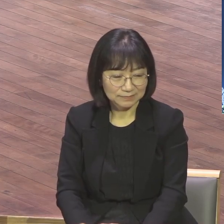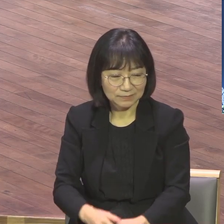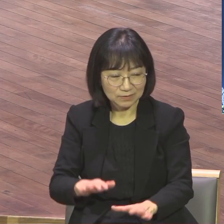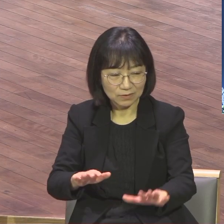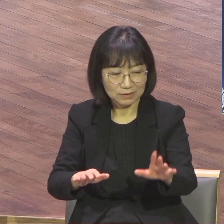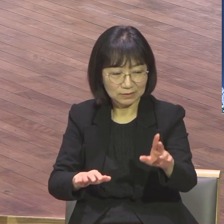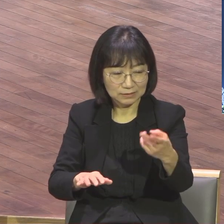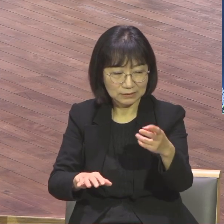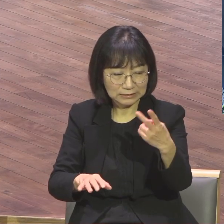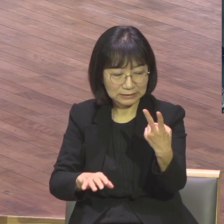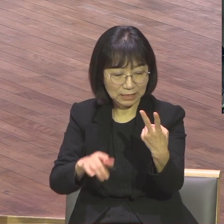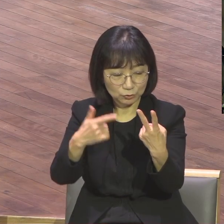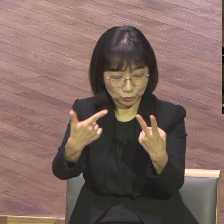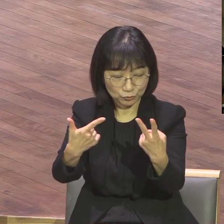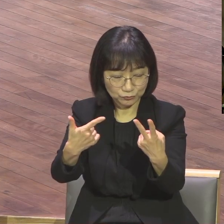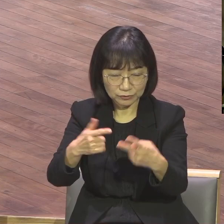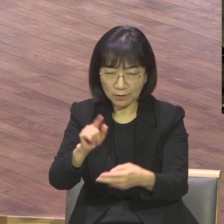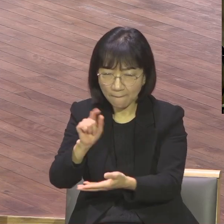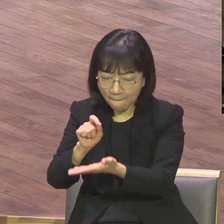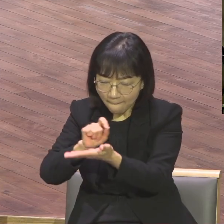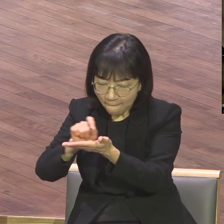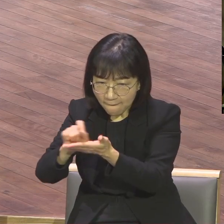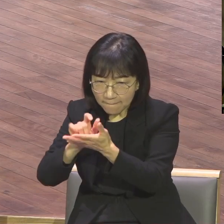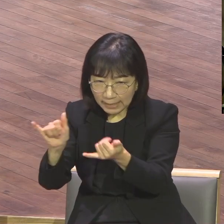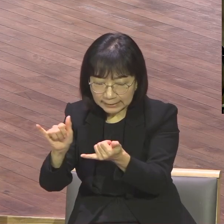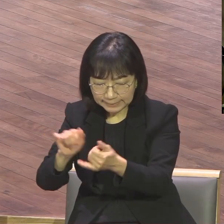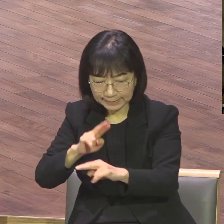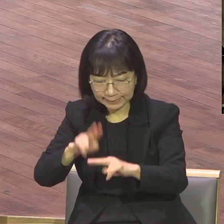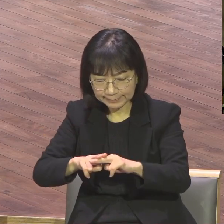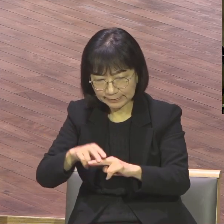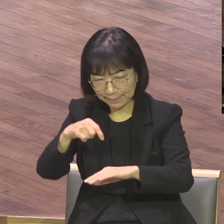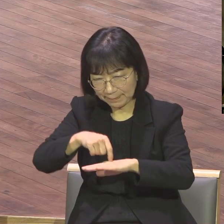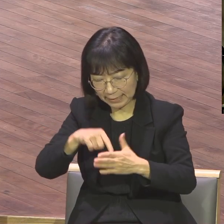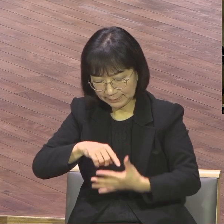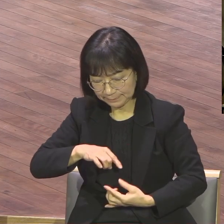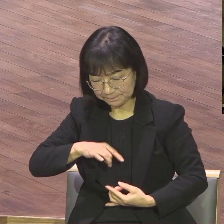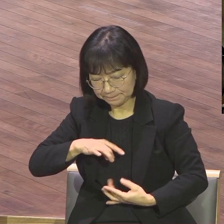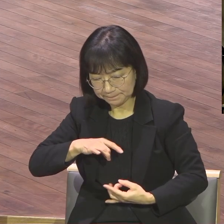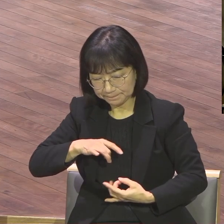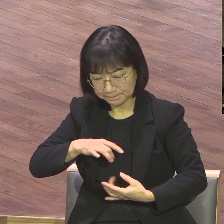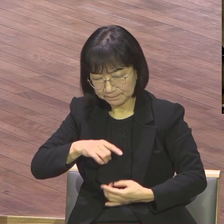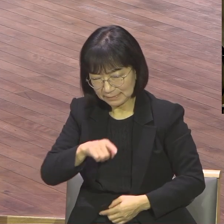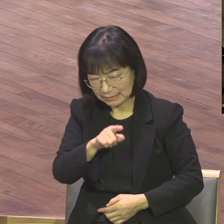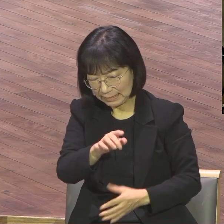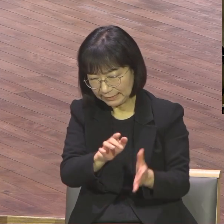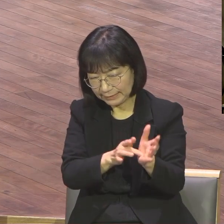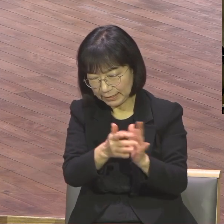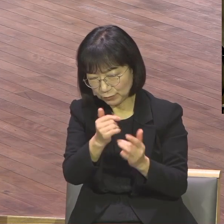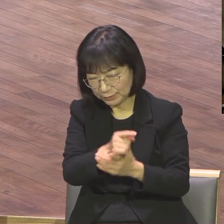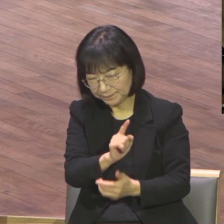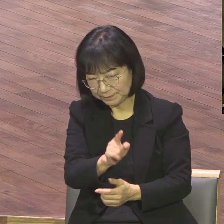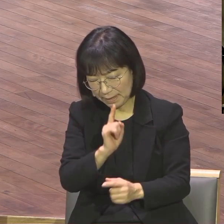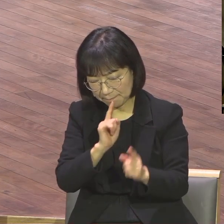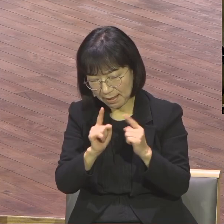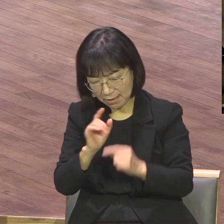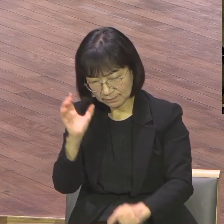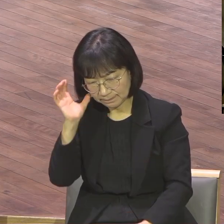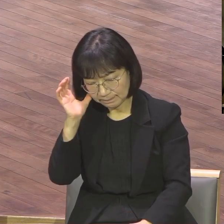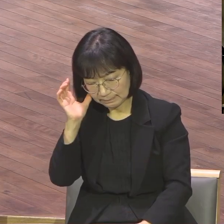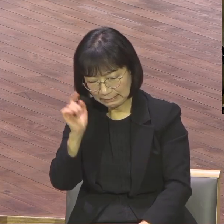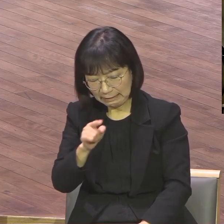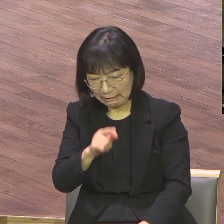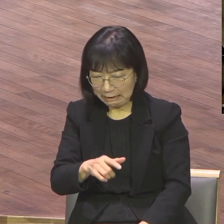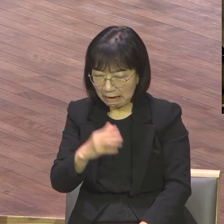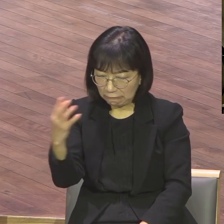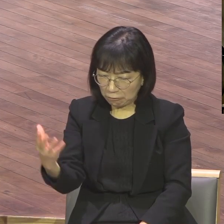6절 봅니다. 어떤 서기관이 거기 앉아서 마음에 생각하기를 이 사람이 어찌 이렇게 말하는가